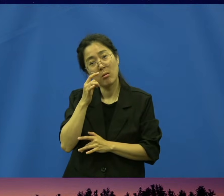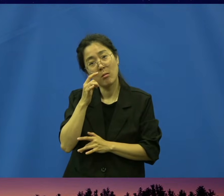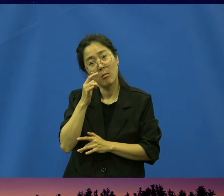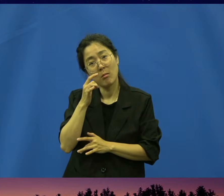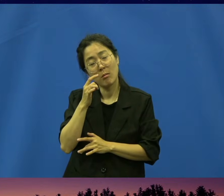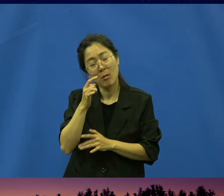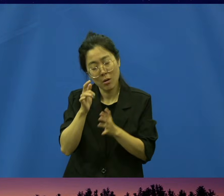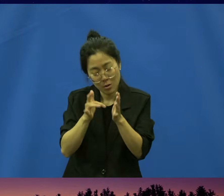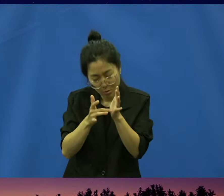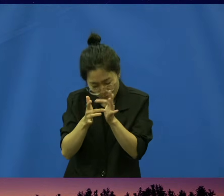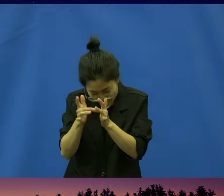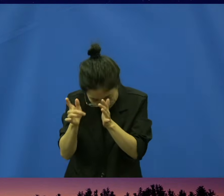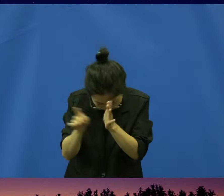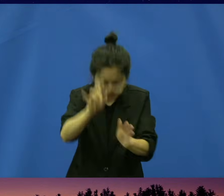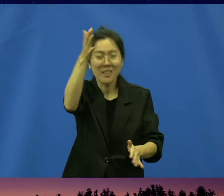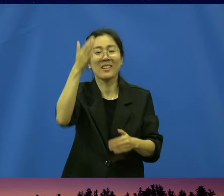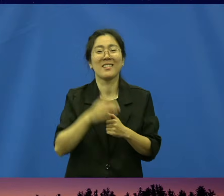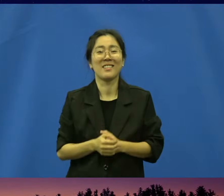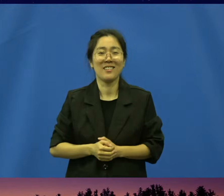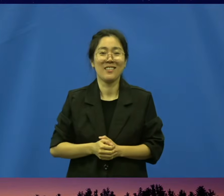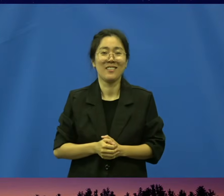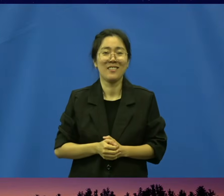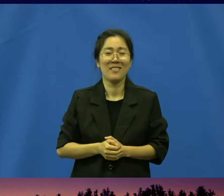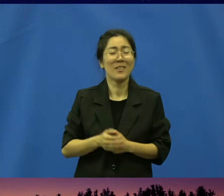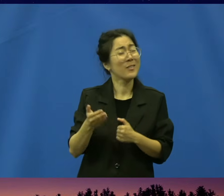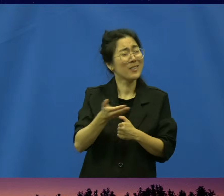여러분, 그러니까